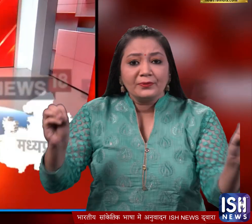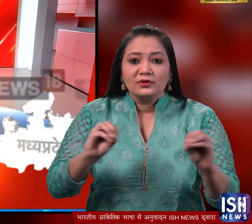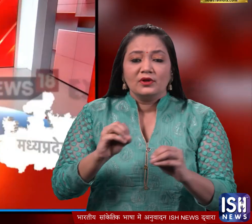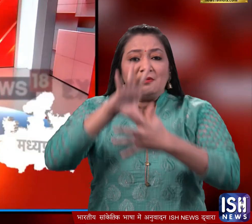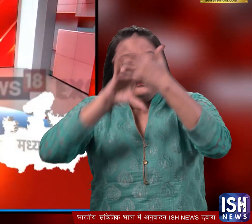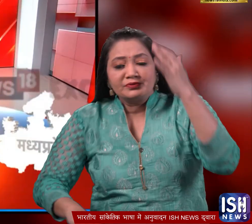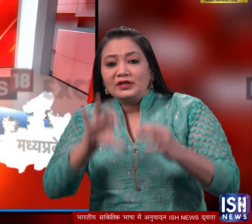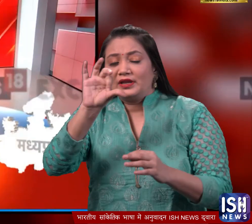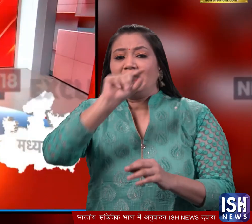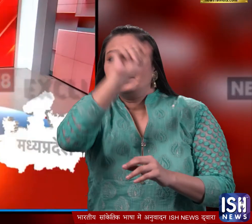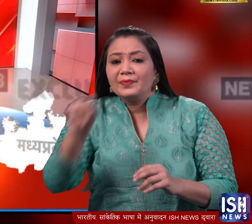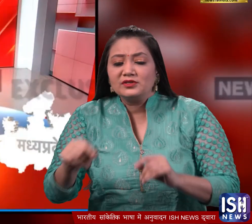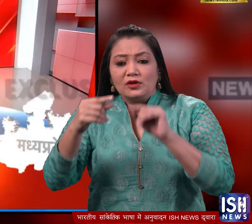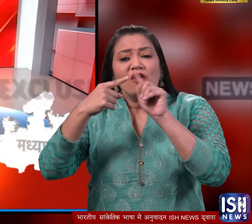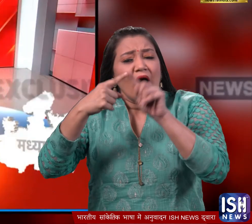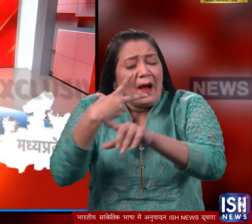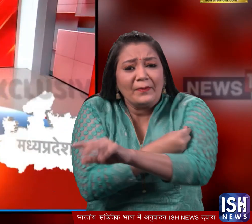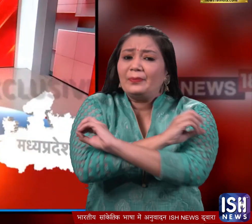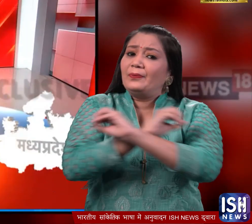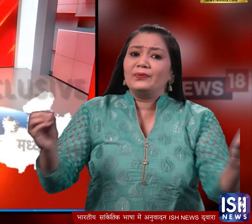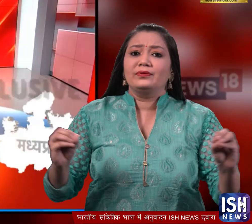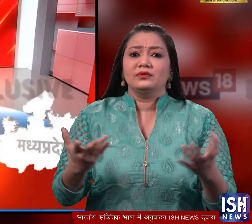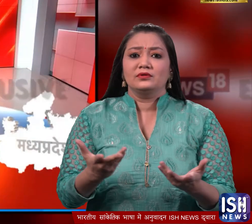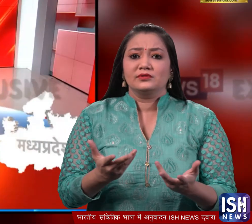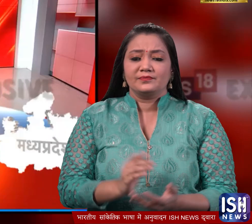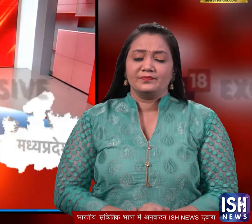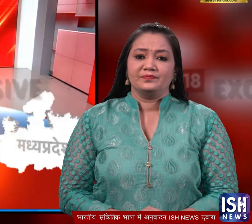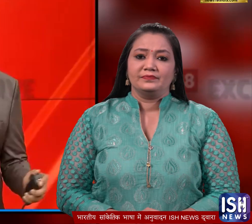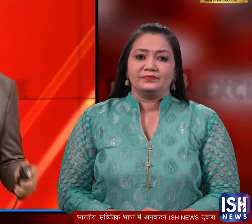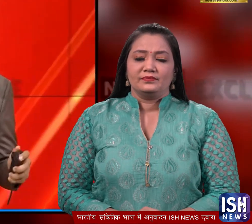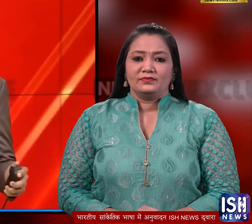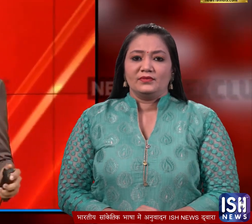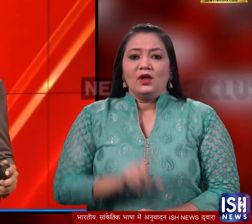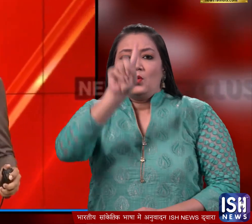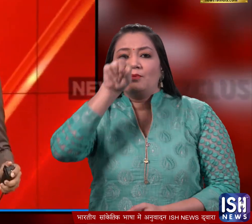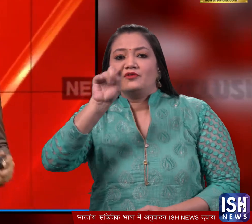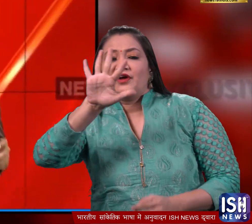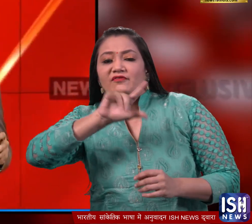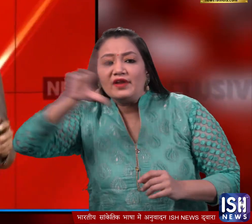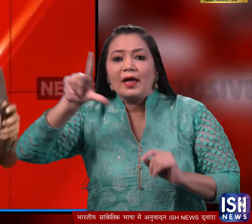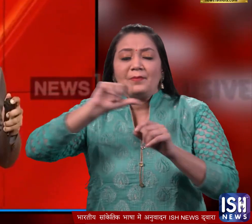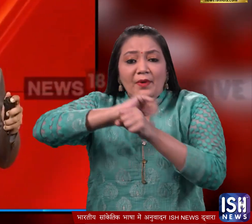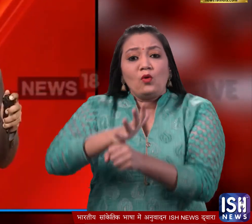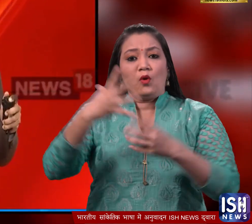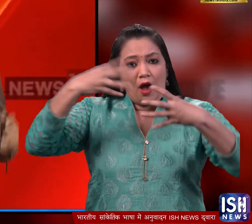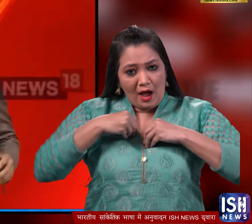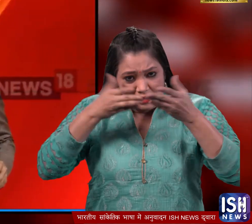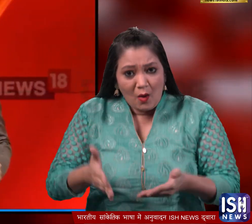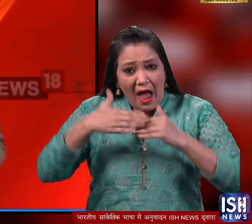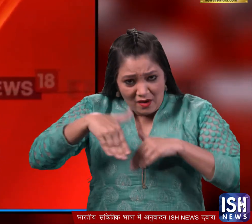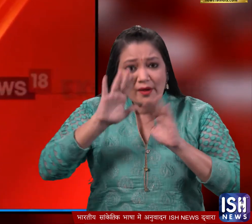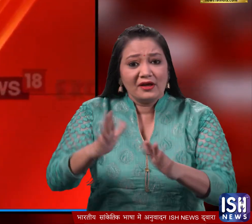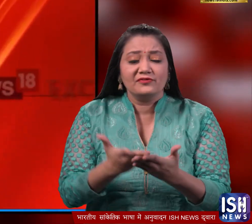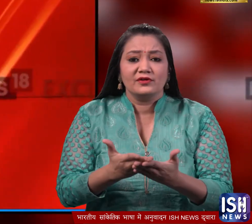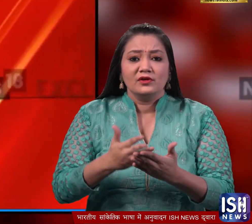जिनमें करीब 9% लोग ऐसे हैं जिन्हें टीके की एक भी डोज नहीं लगी। 100 बात की एक बात है कि 1.5 लाख से ज्यादा लोग इस वक्त भी कोरोना का इलाज करवा